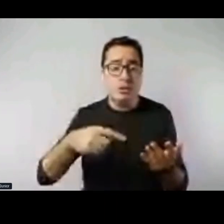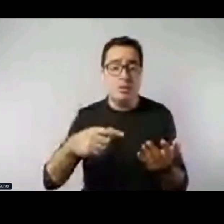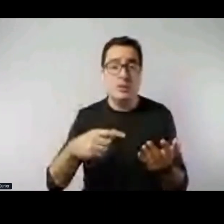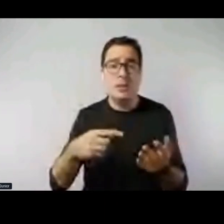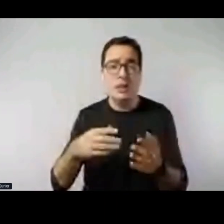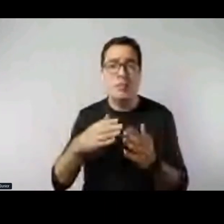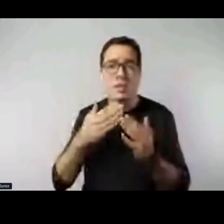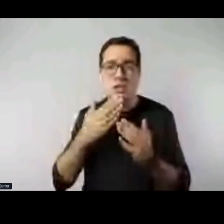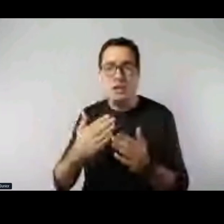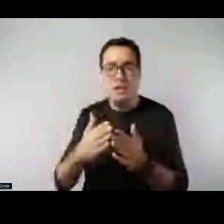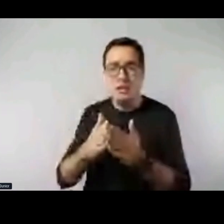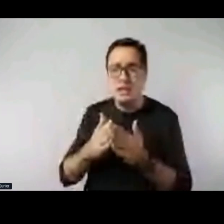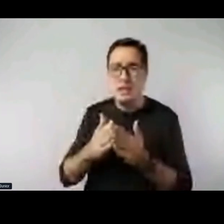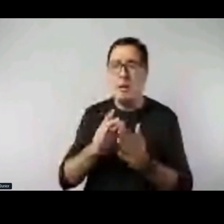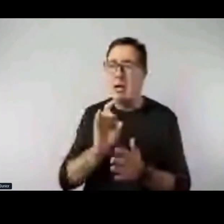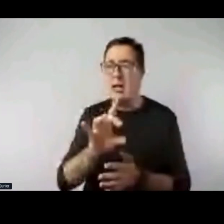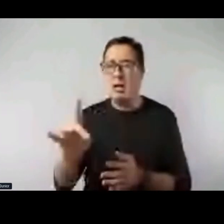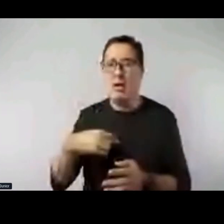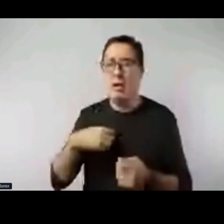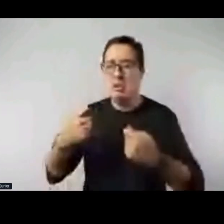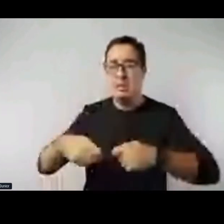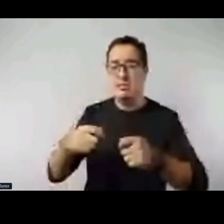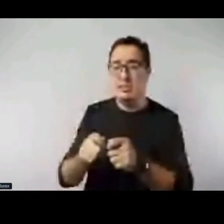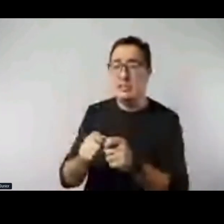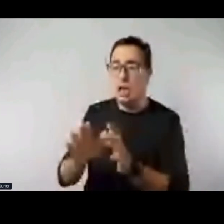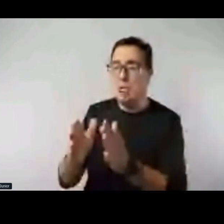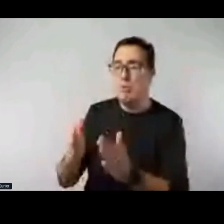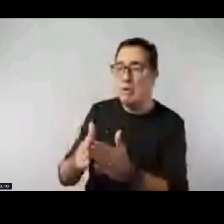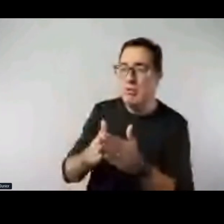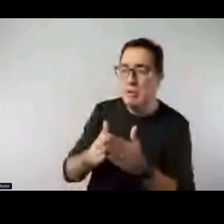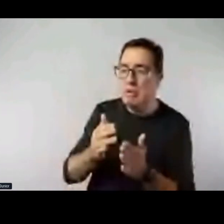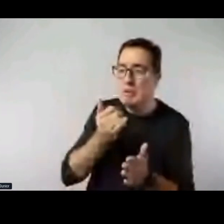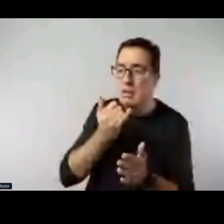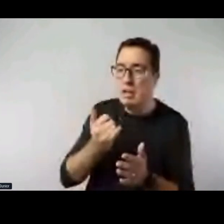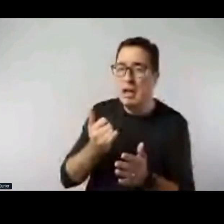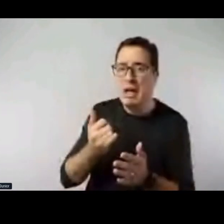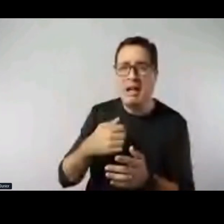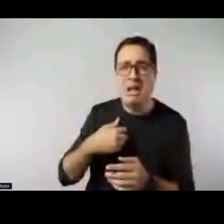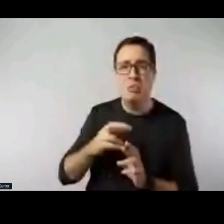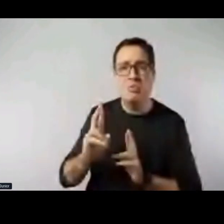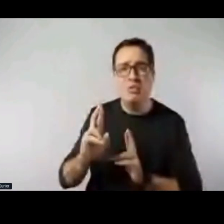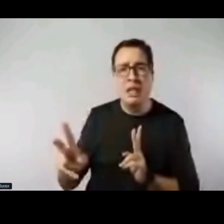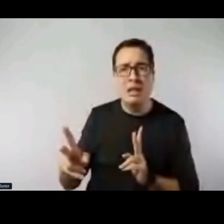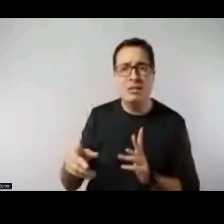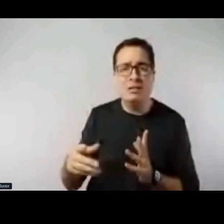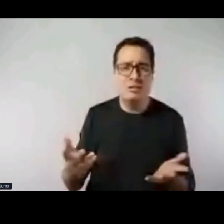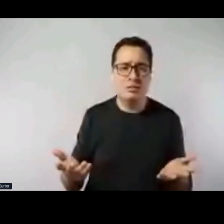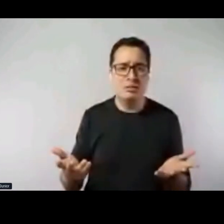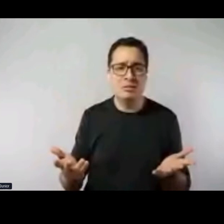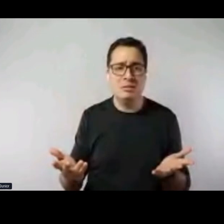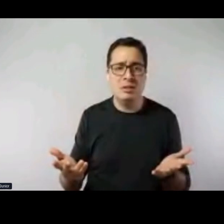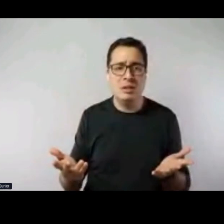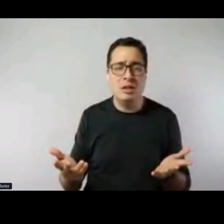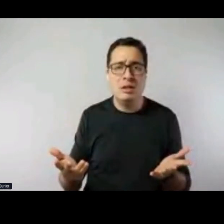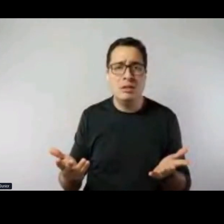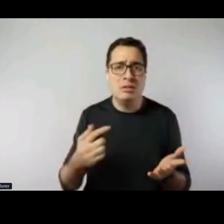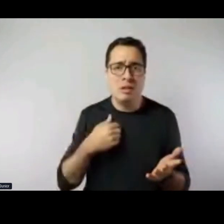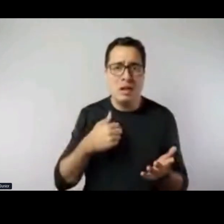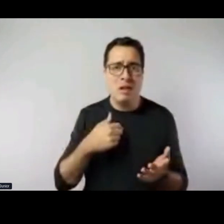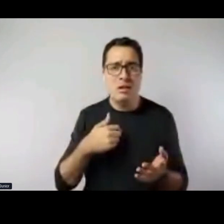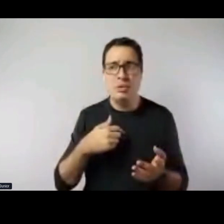para cada uma das coisas que nós vamos fazer, e pedir licença por sermos diferentes e não nos